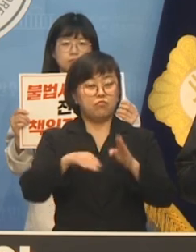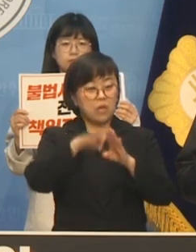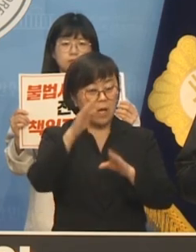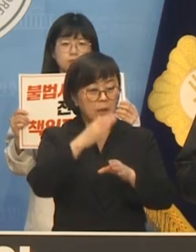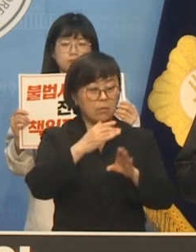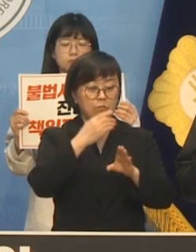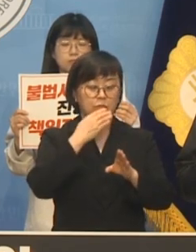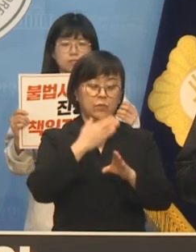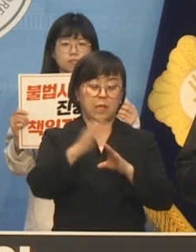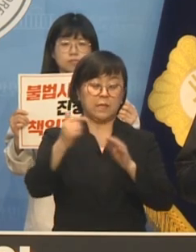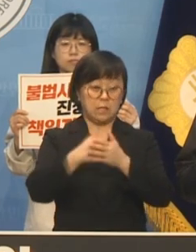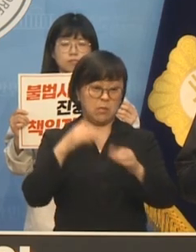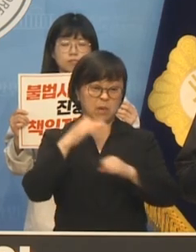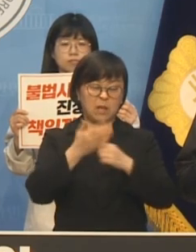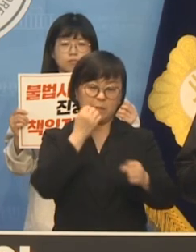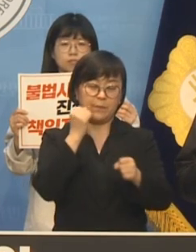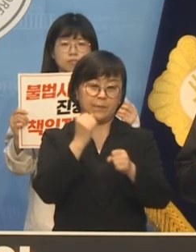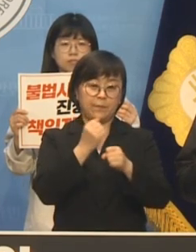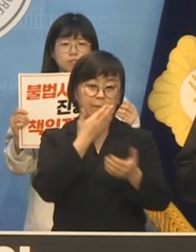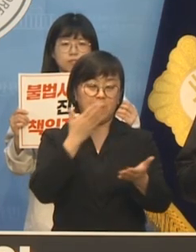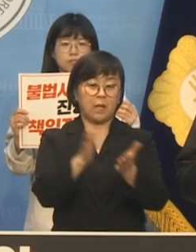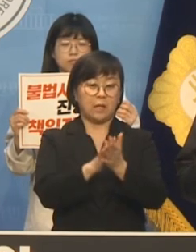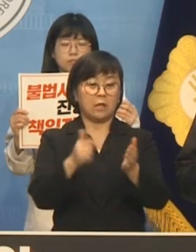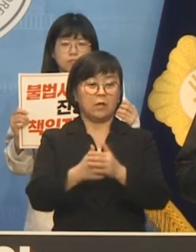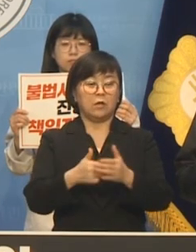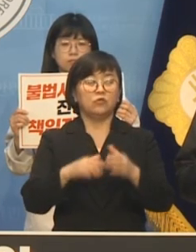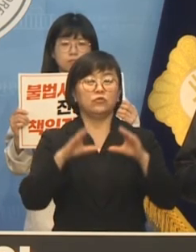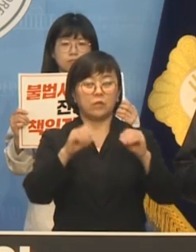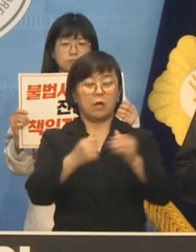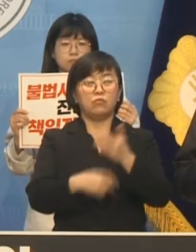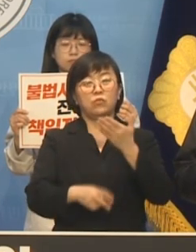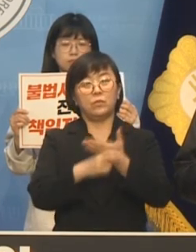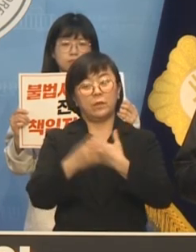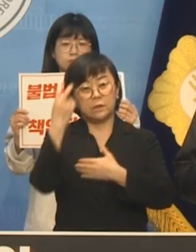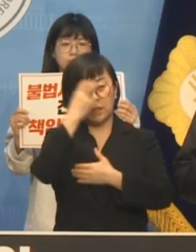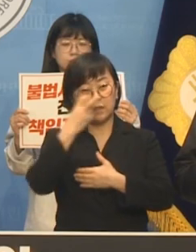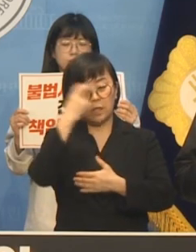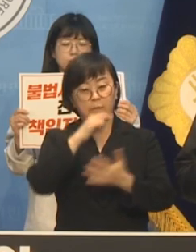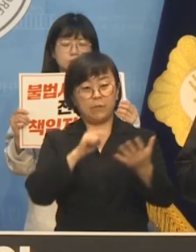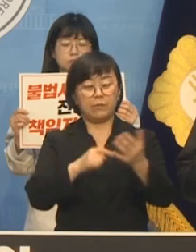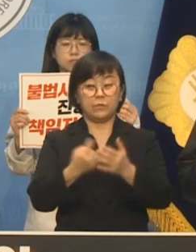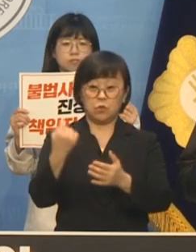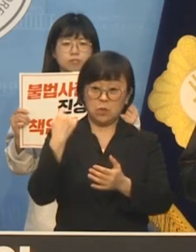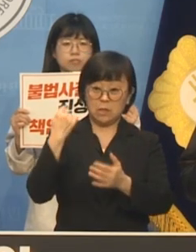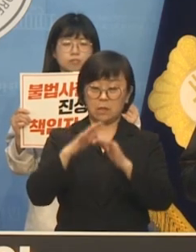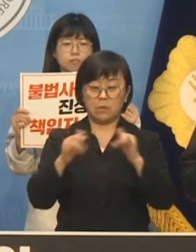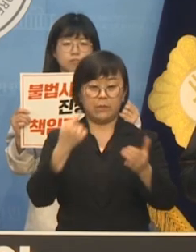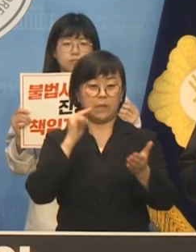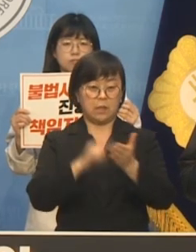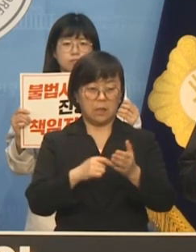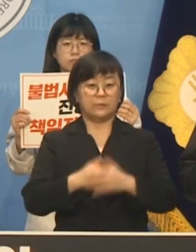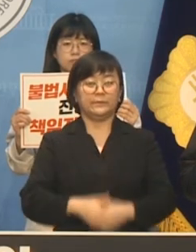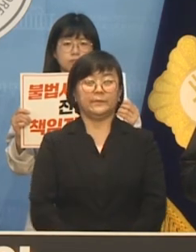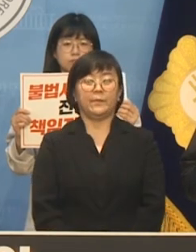중단하라. 불법 사찰 배후를 밝혀라. 2024년 3월 22일 금요일